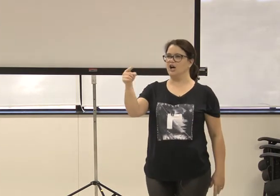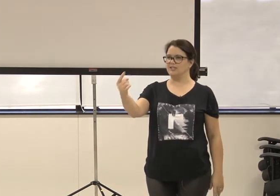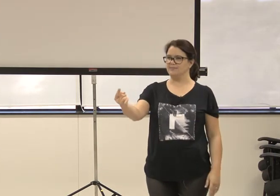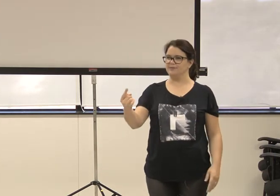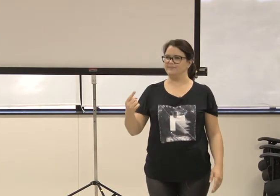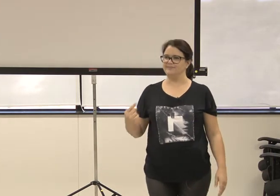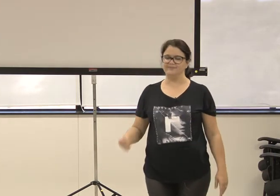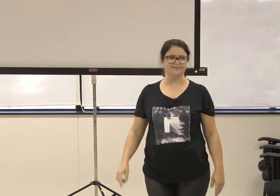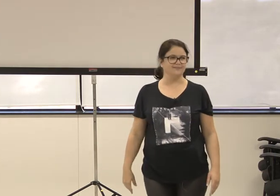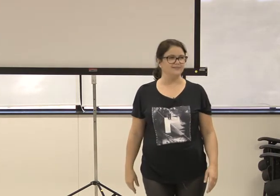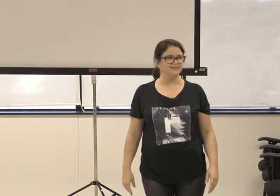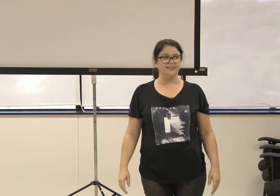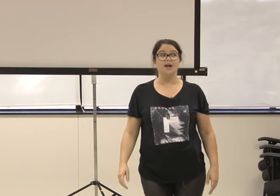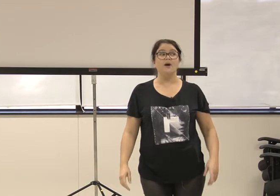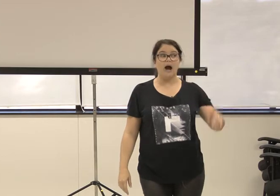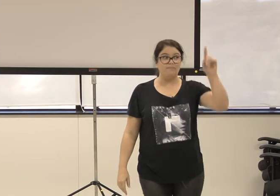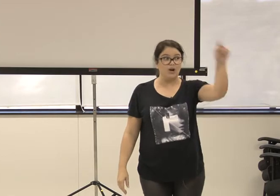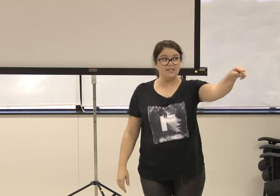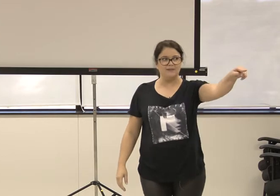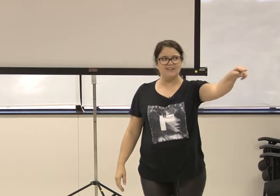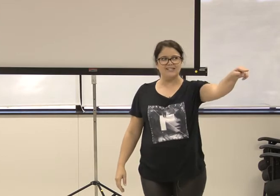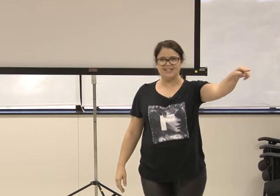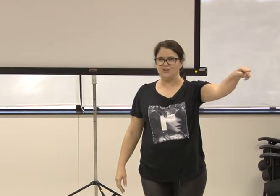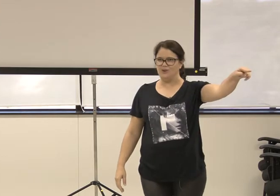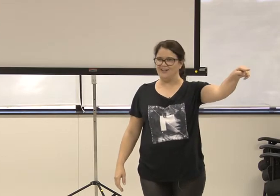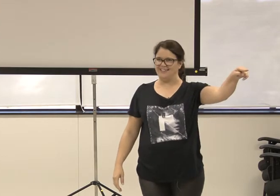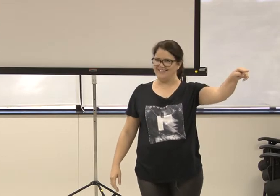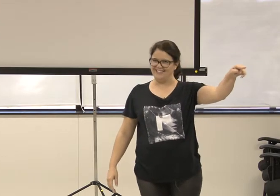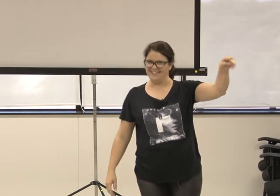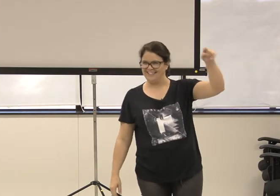Próximo. Qual que é o sinal de... A próxima vai ser tu.